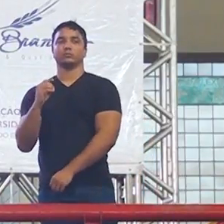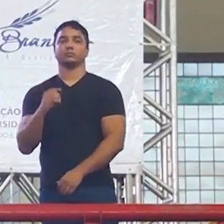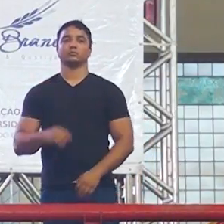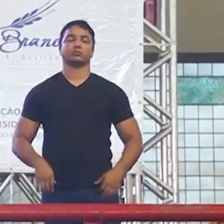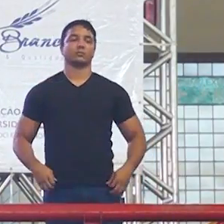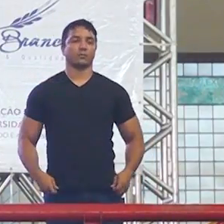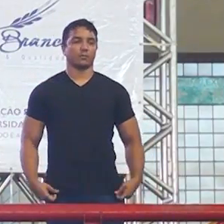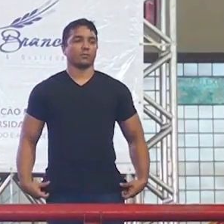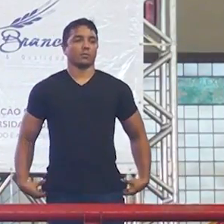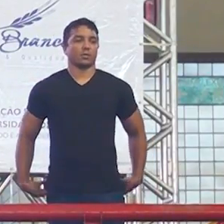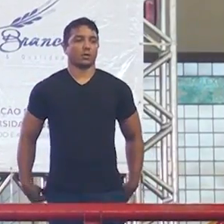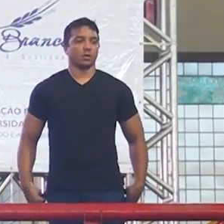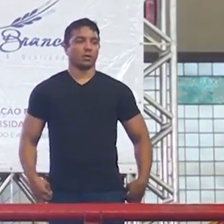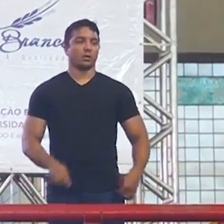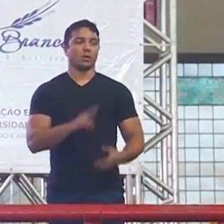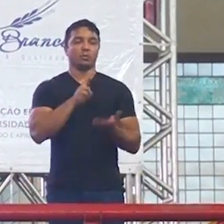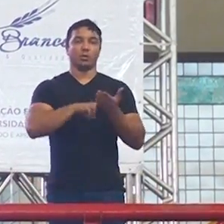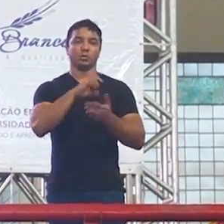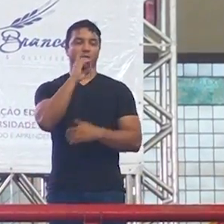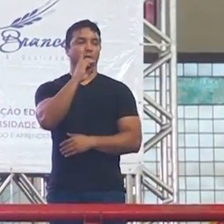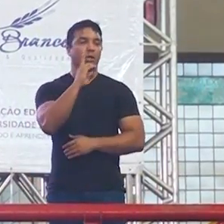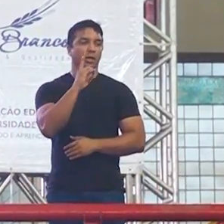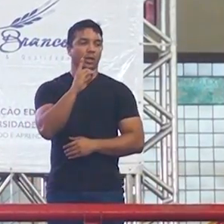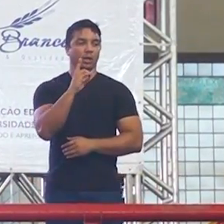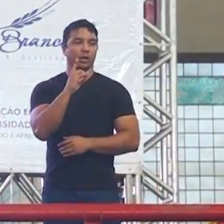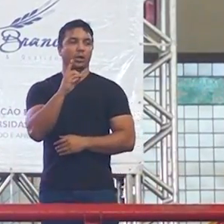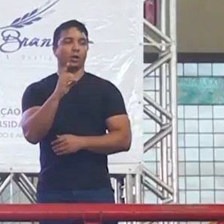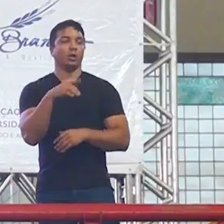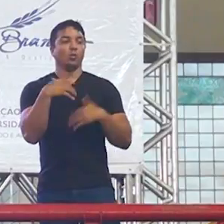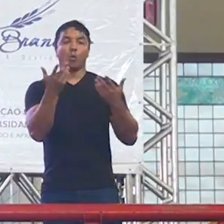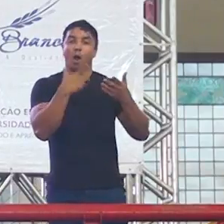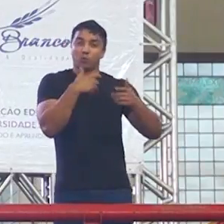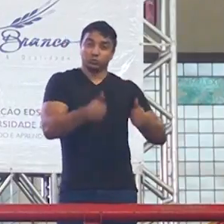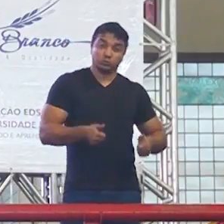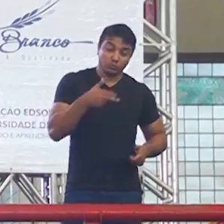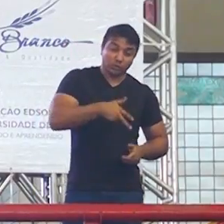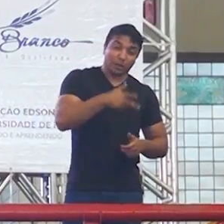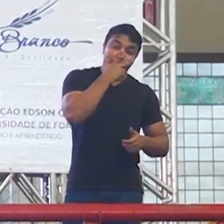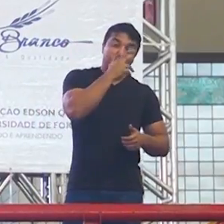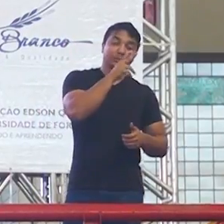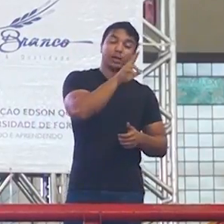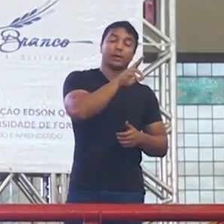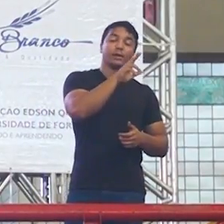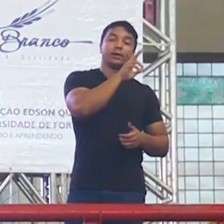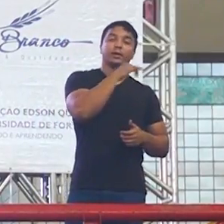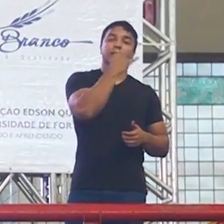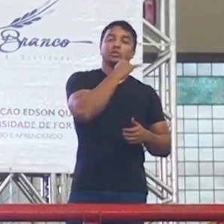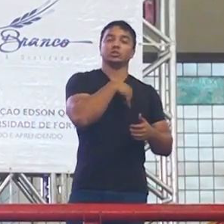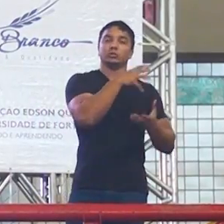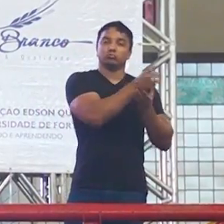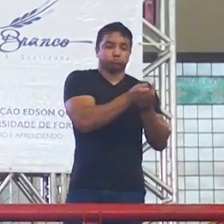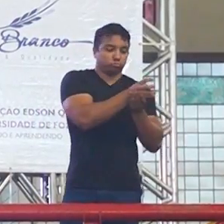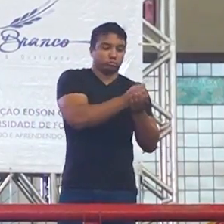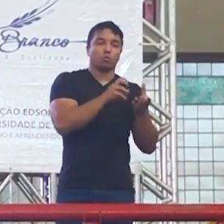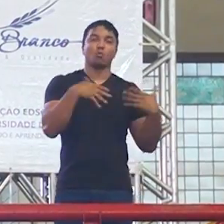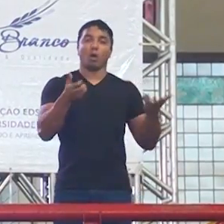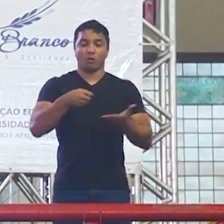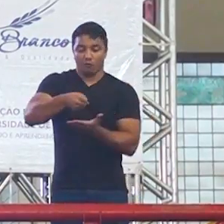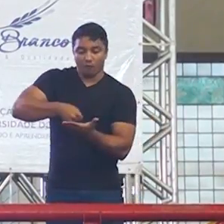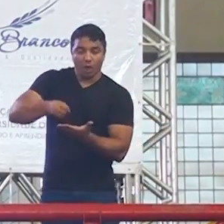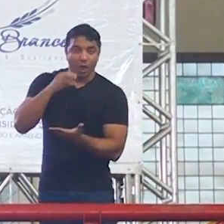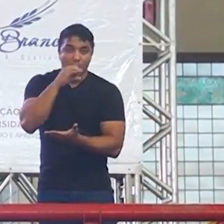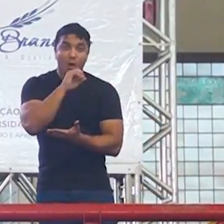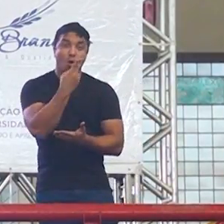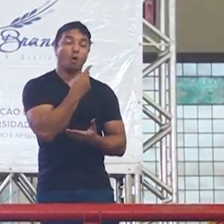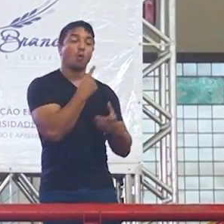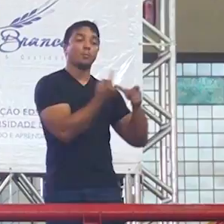Fui claro ou não? Ei, qual dos dois aparelhos gasta mais energia? Ferro de gomar ou micro-ondas? Por quê? Porque